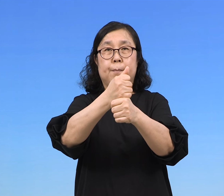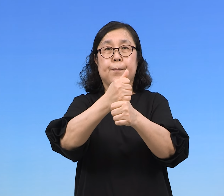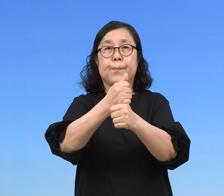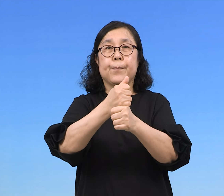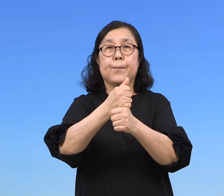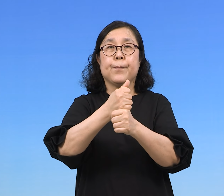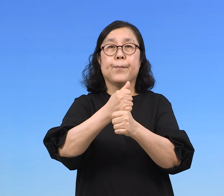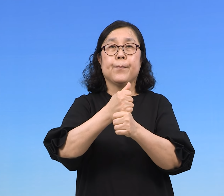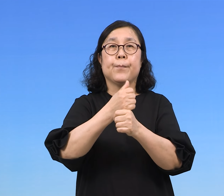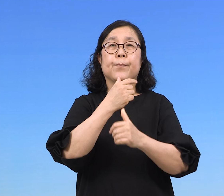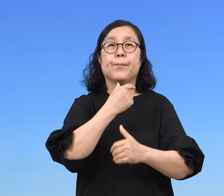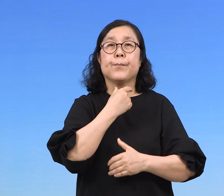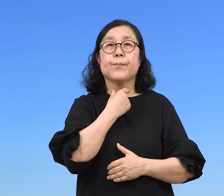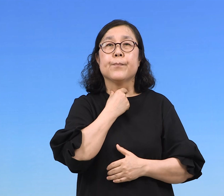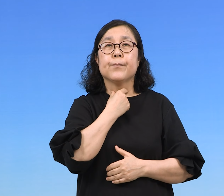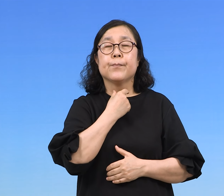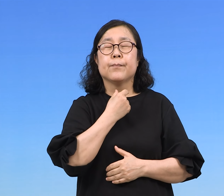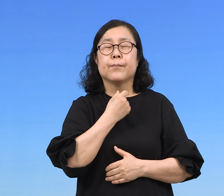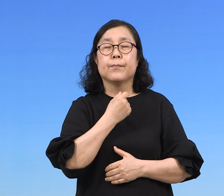붙들겠네.